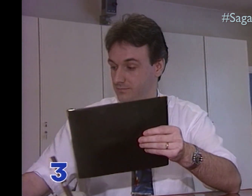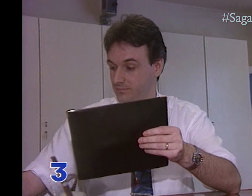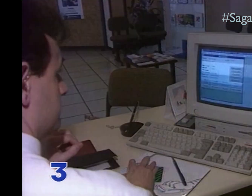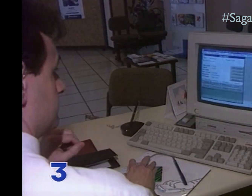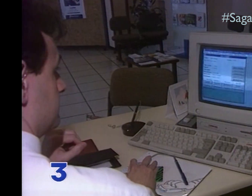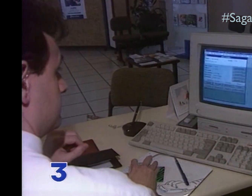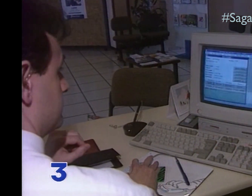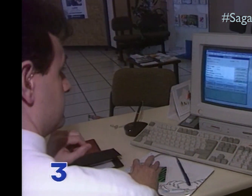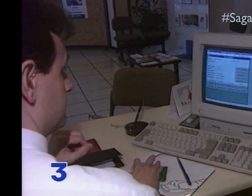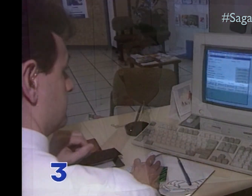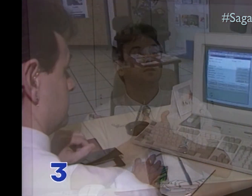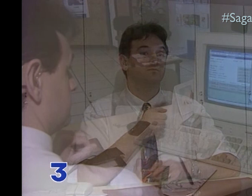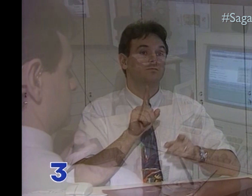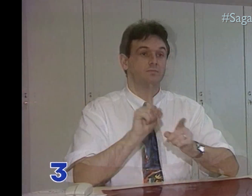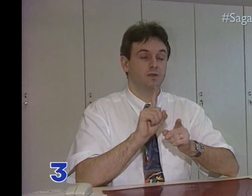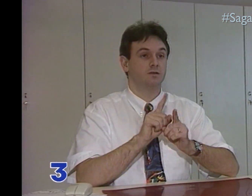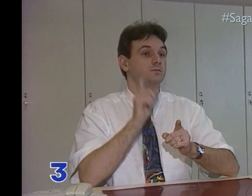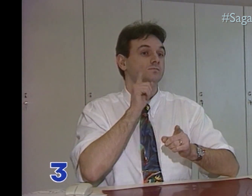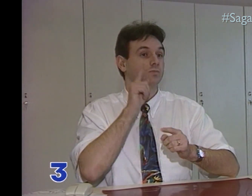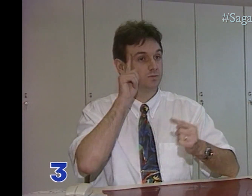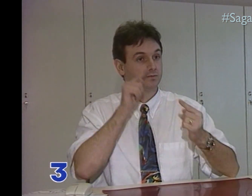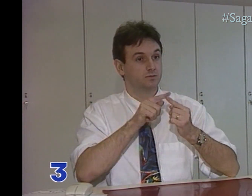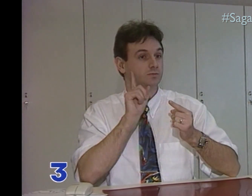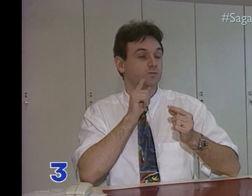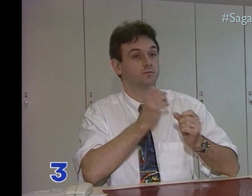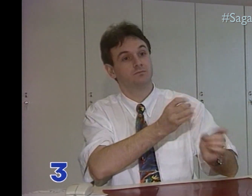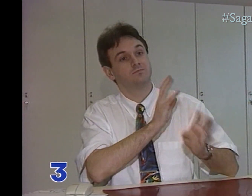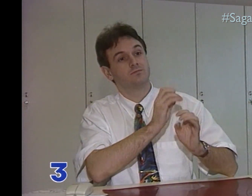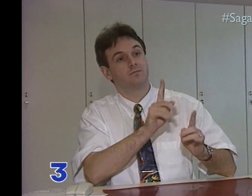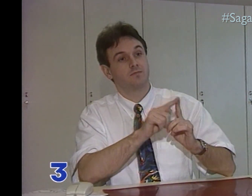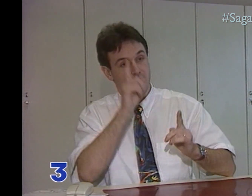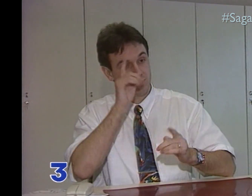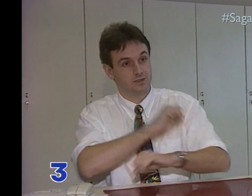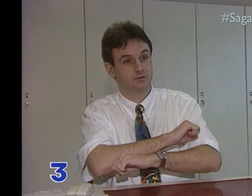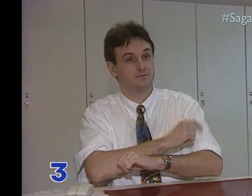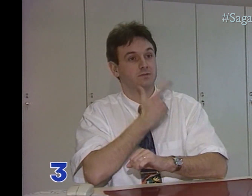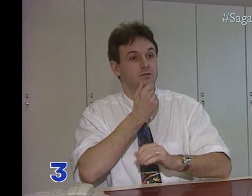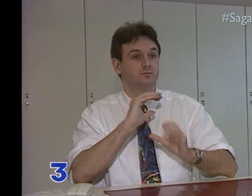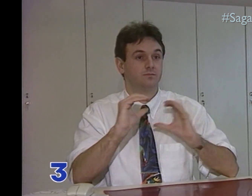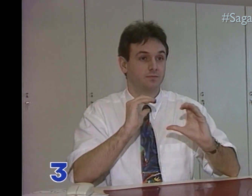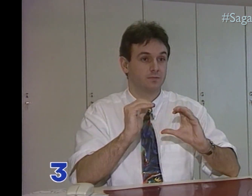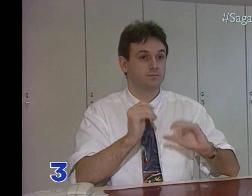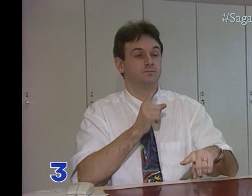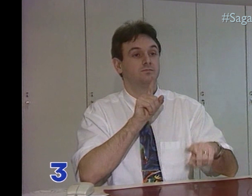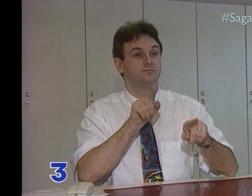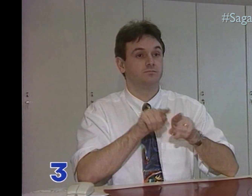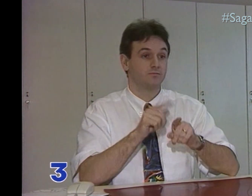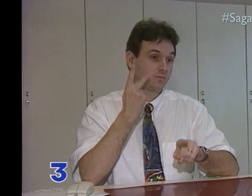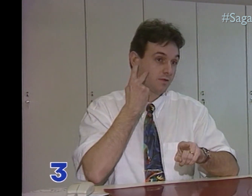hauteur de ses compétences. Pour les sourds, c'est important d'avoir un sourd en face d'eux.'est plus facile pour les informer et les aider. Avec les entendants, c'est très